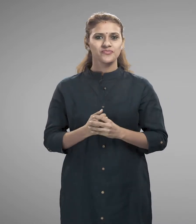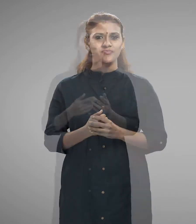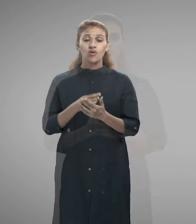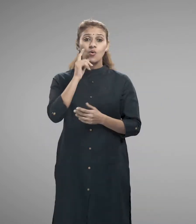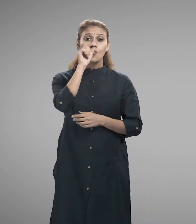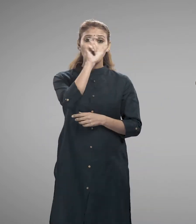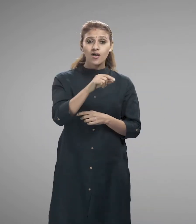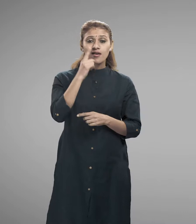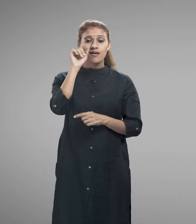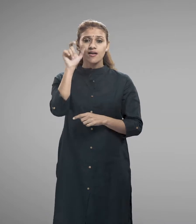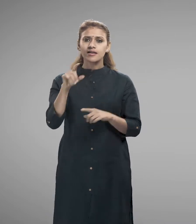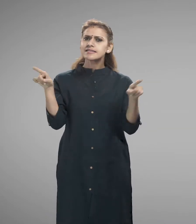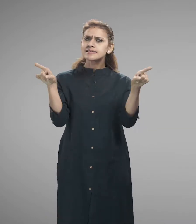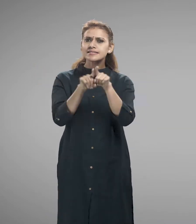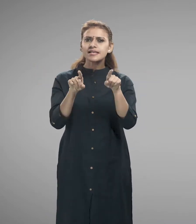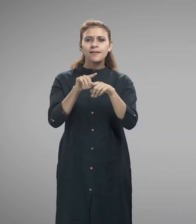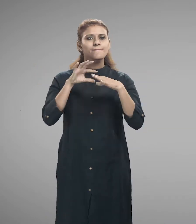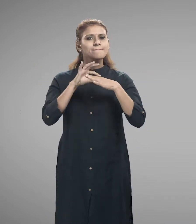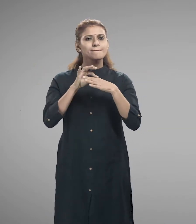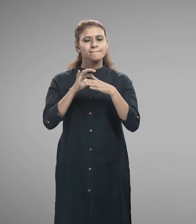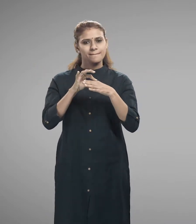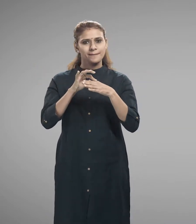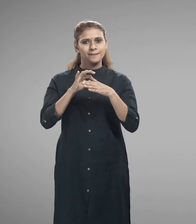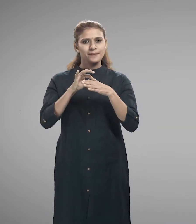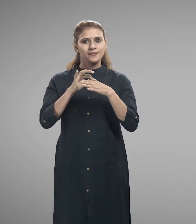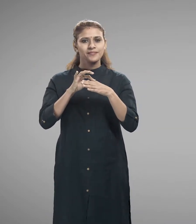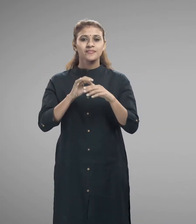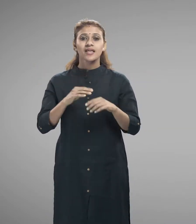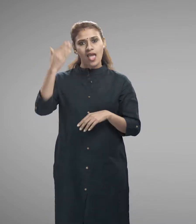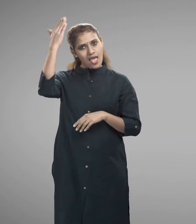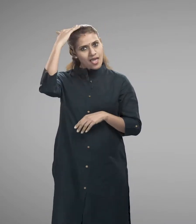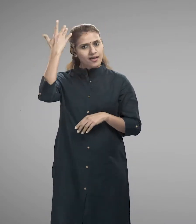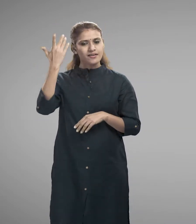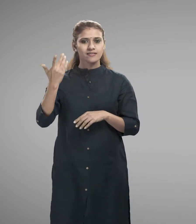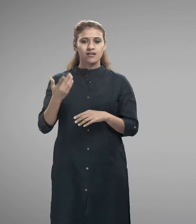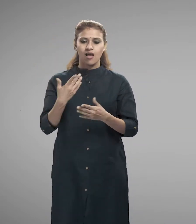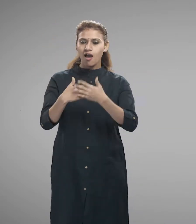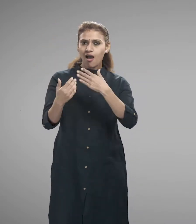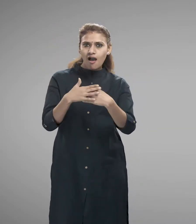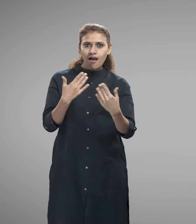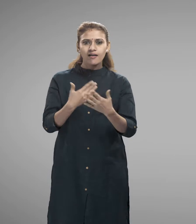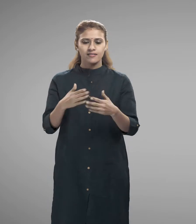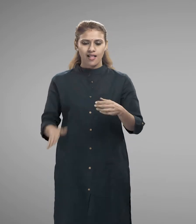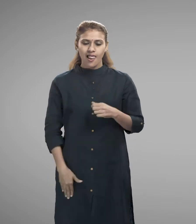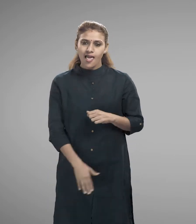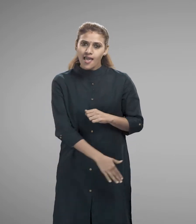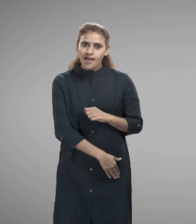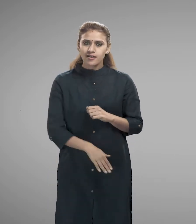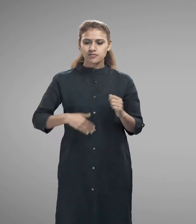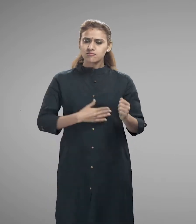पाएंगे। किशोर और किशोरियों के शरीर के अंग एक समान होते हैं, सिर, बाहें, टांगे, पेट।